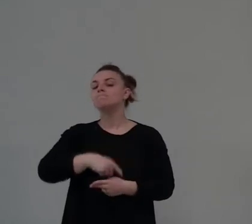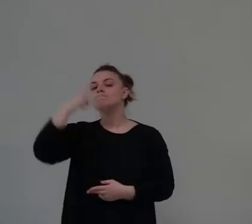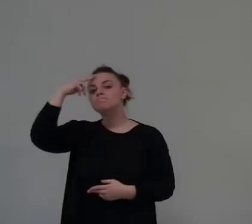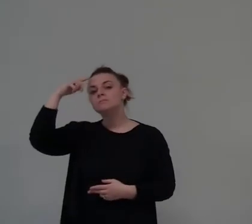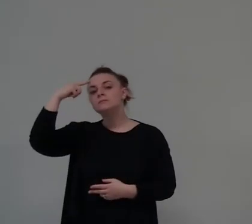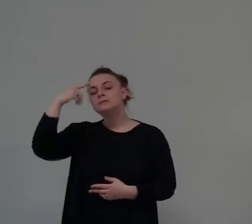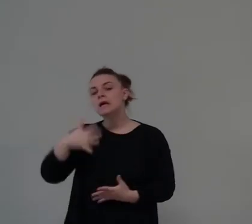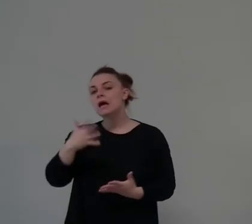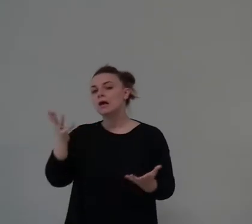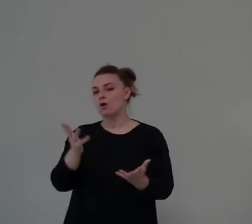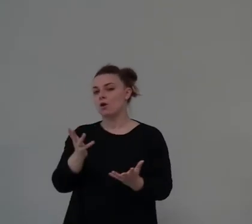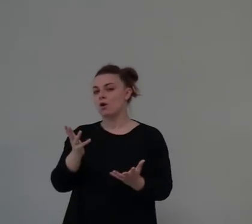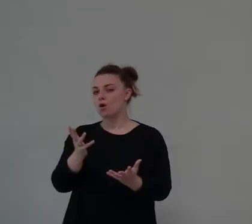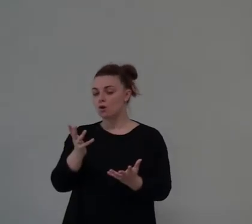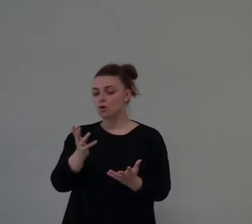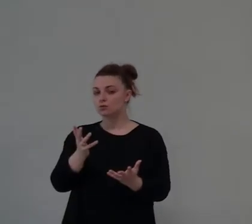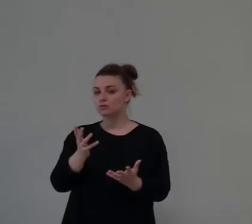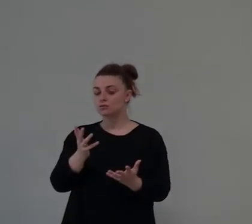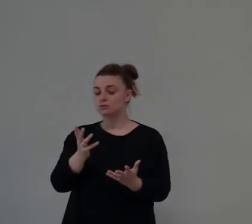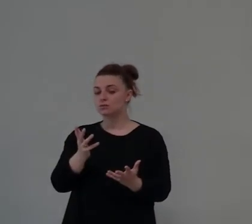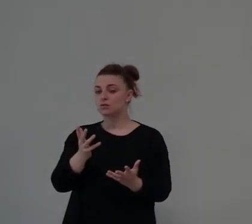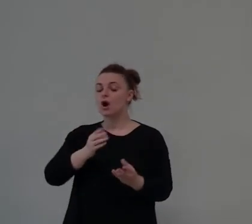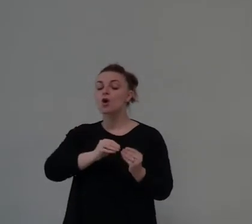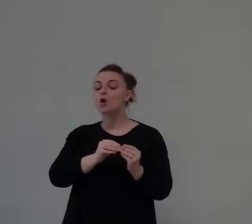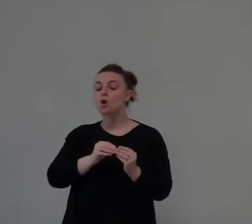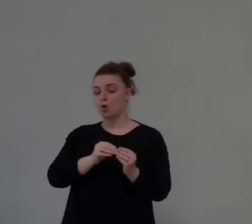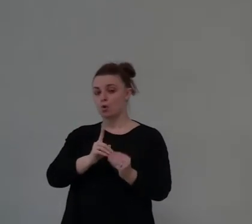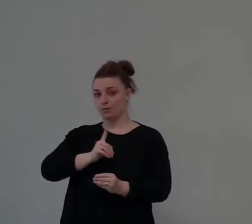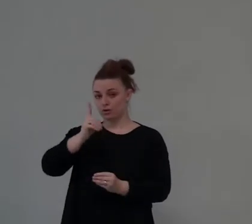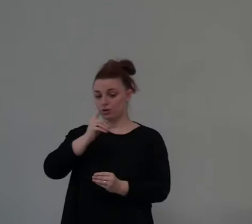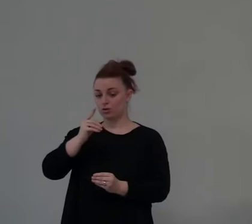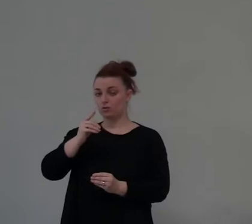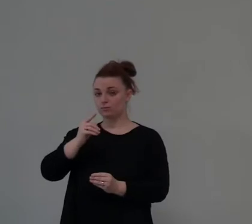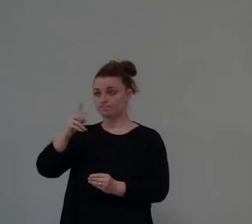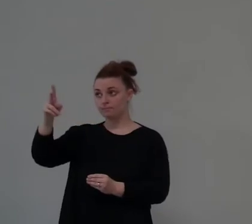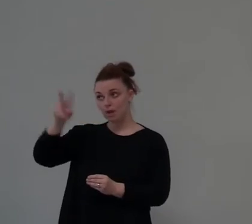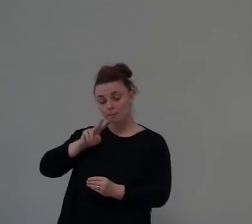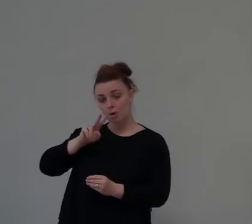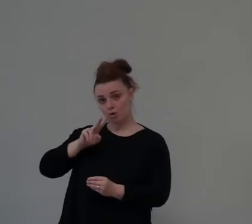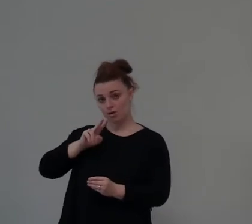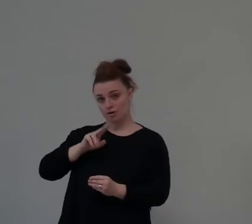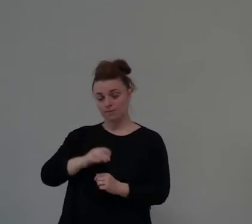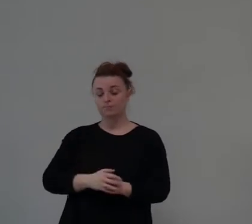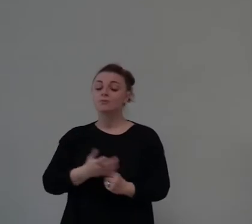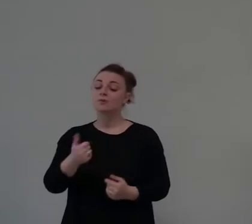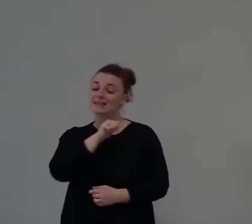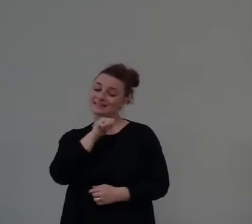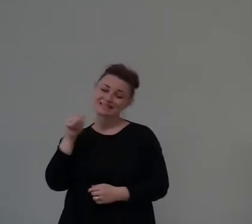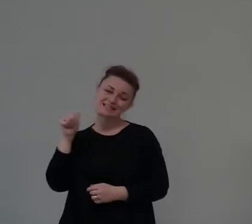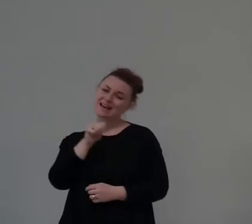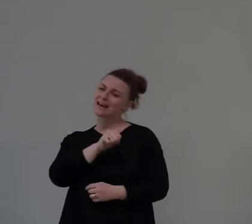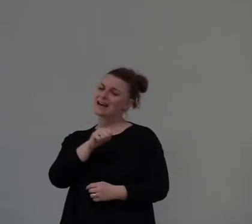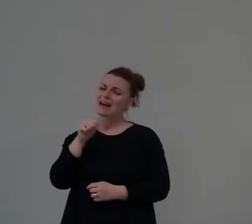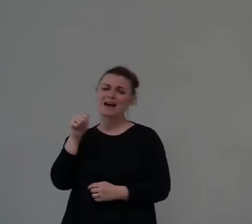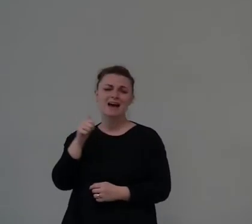che ti sta parlando. Per rispondere a questo c'è la necessità, c'è il bisogno di